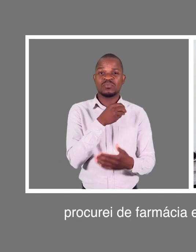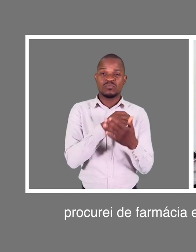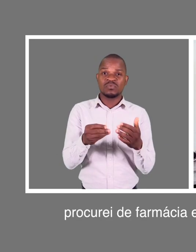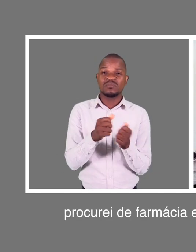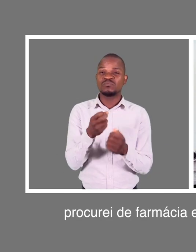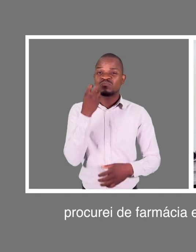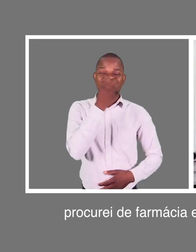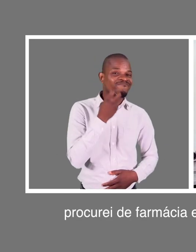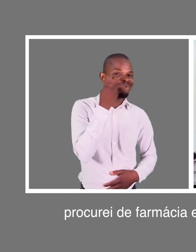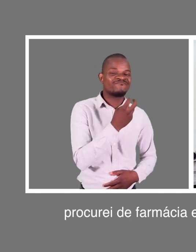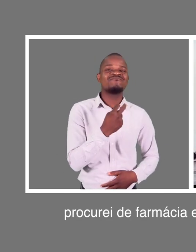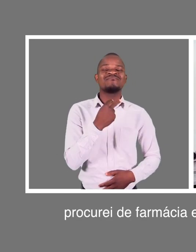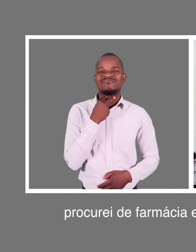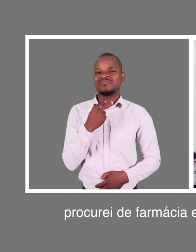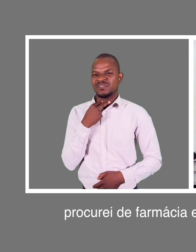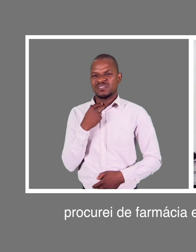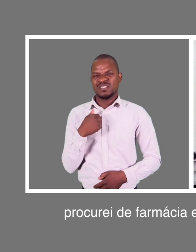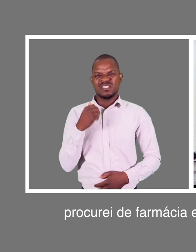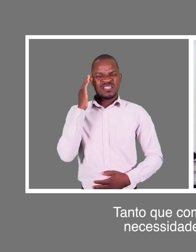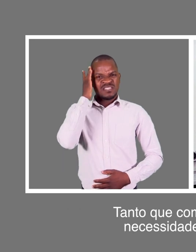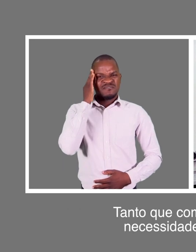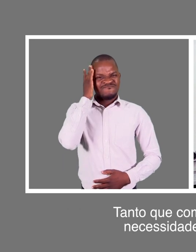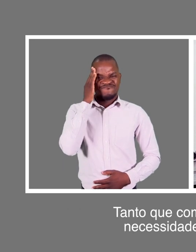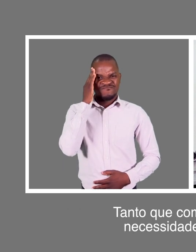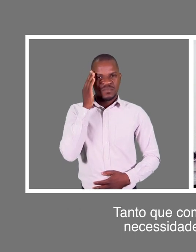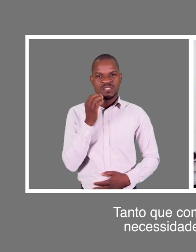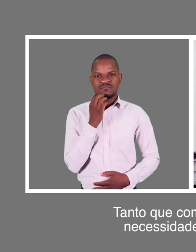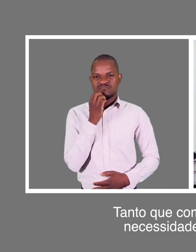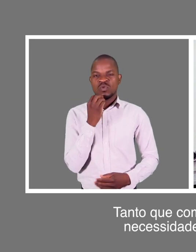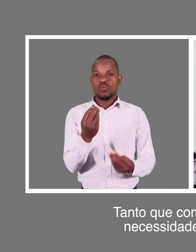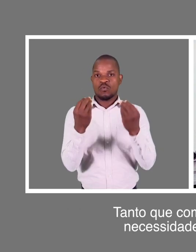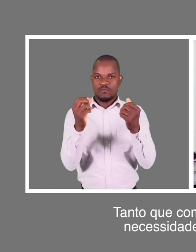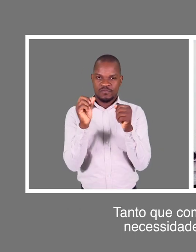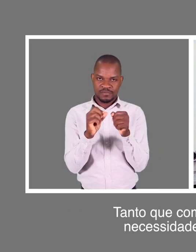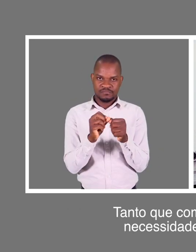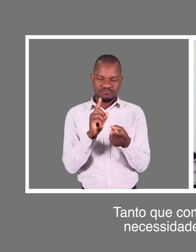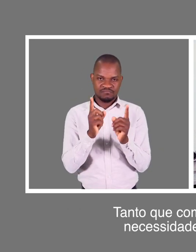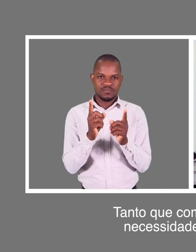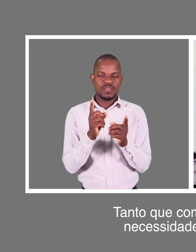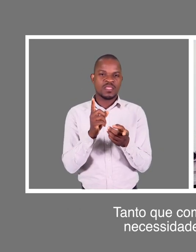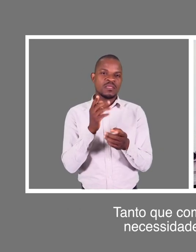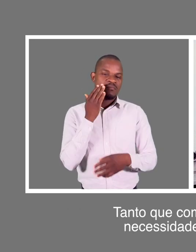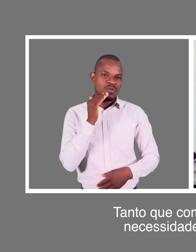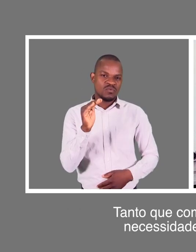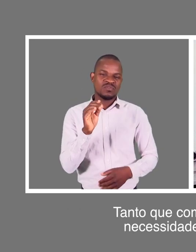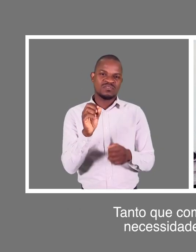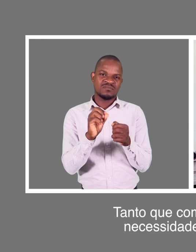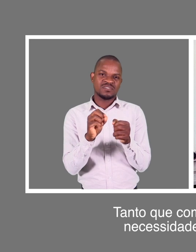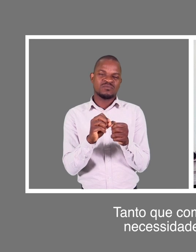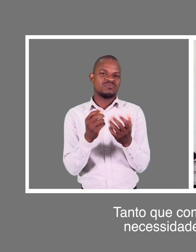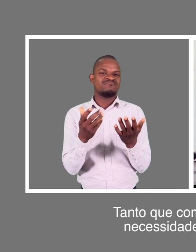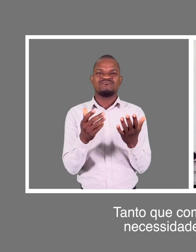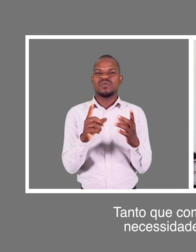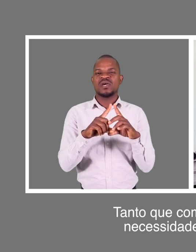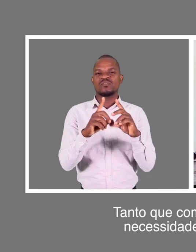eu procurei de farmácia em farmácia e não conseguia encontrar. Tanto que eu comecei a pensar, eu percebi que havia necessidade talvez de